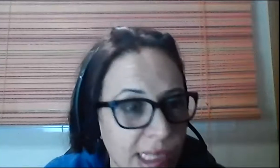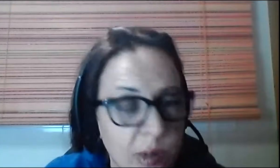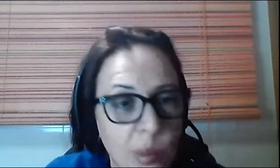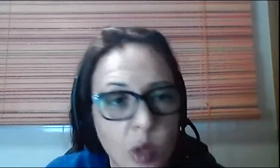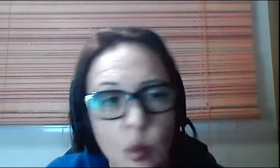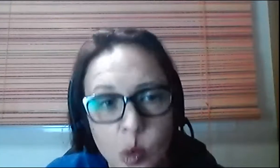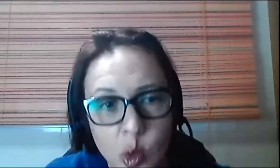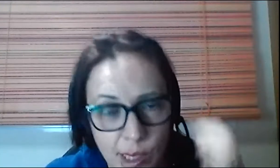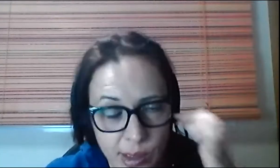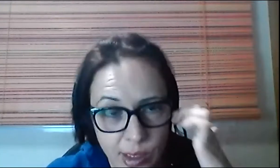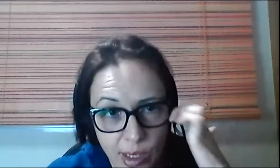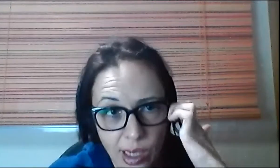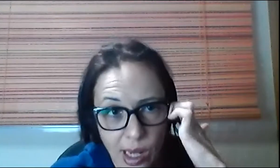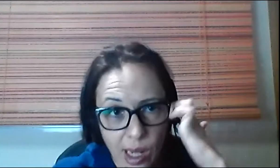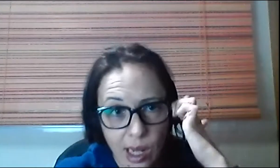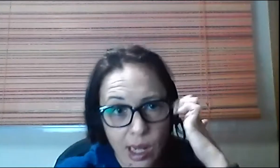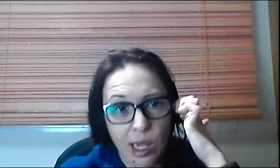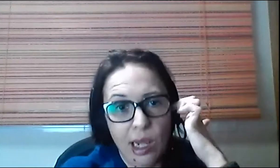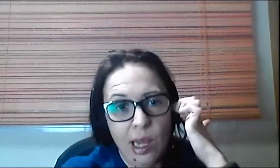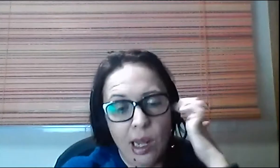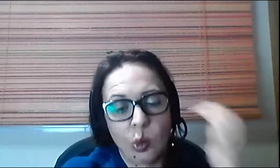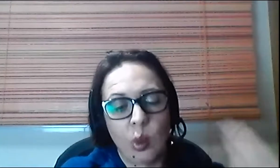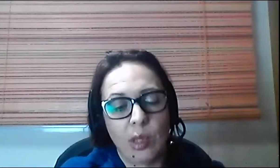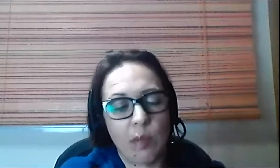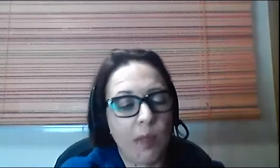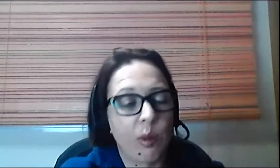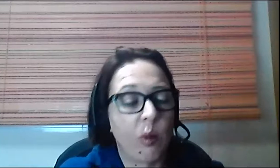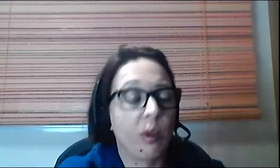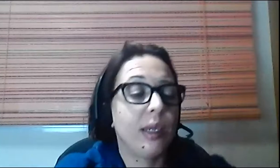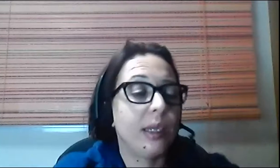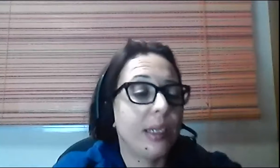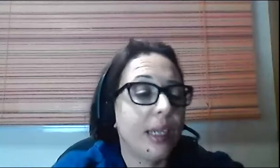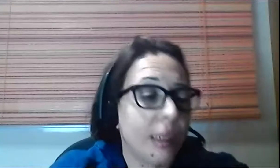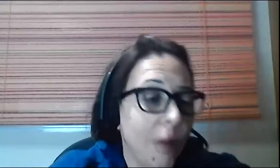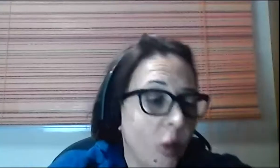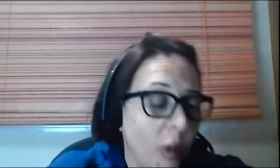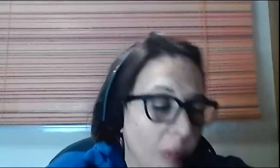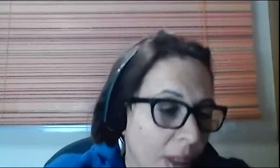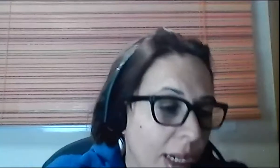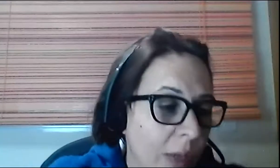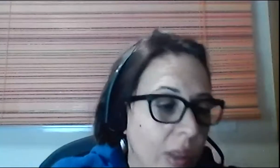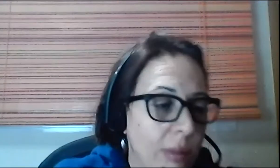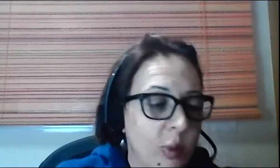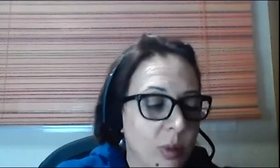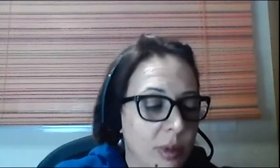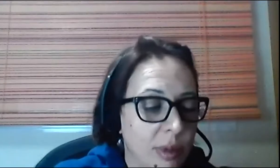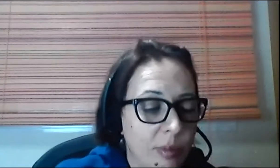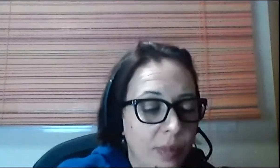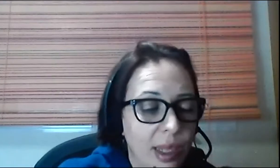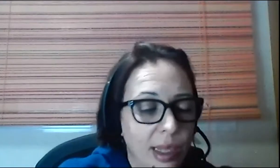se está fomentando mucho más la autodeterminación. El trabajo en un empleo ordinario también es